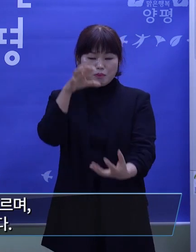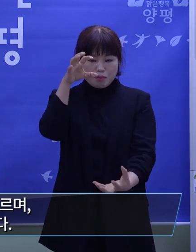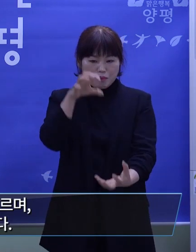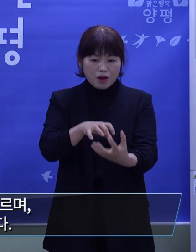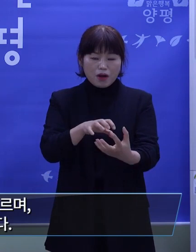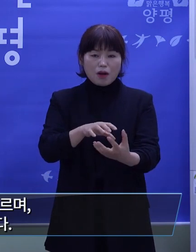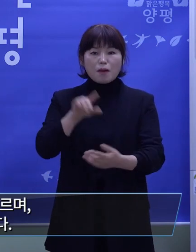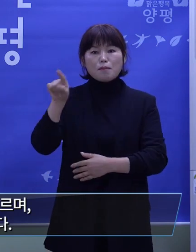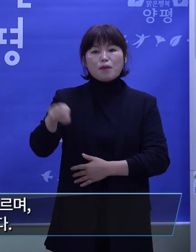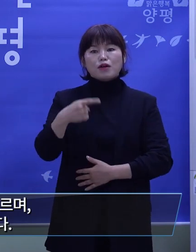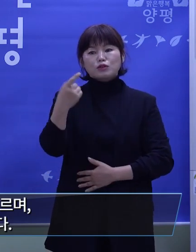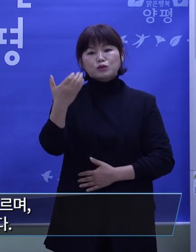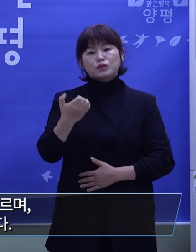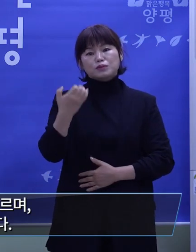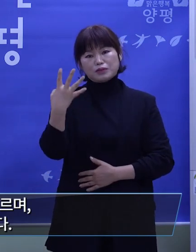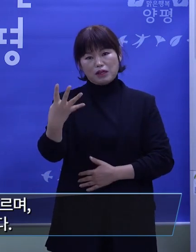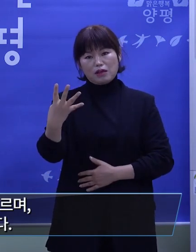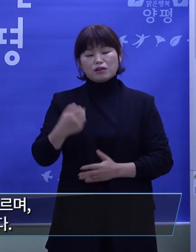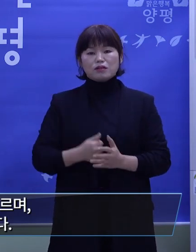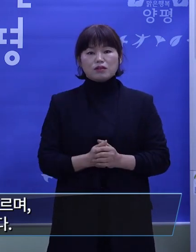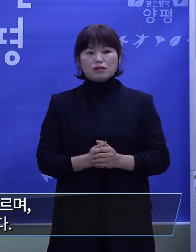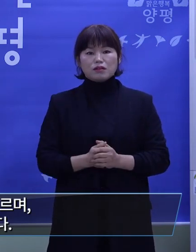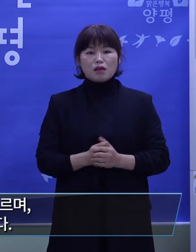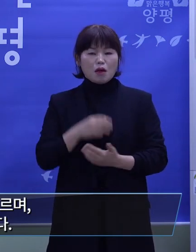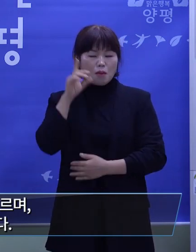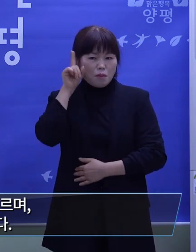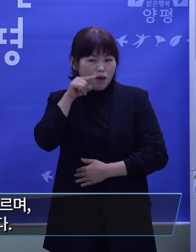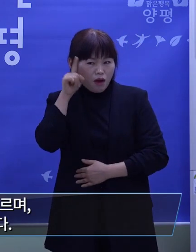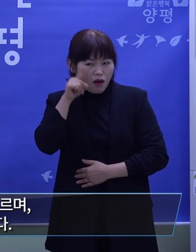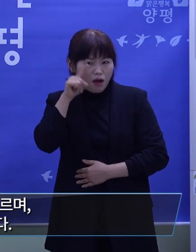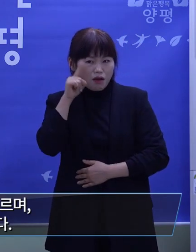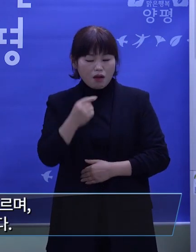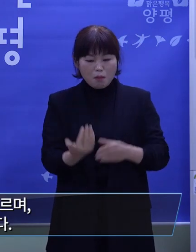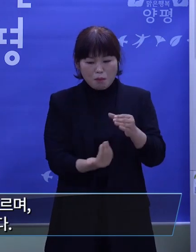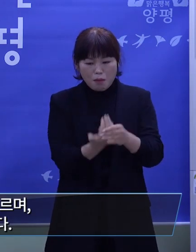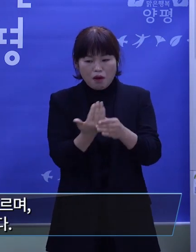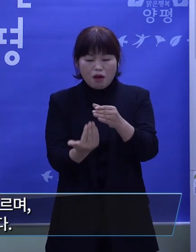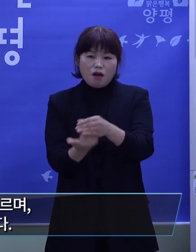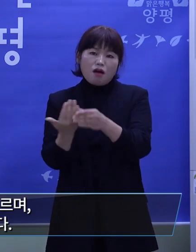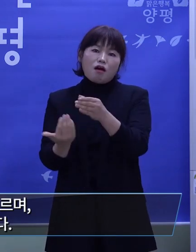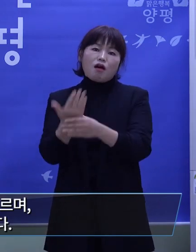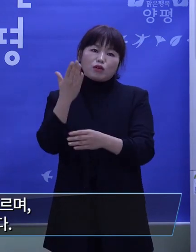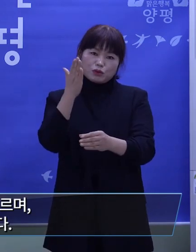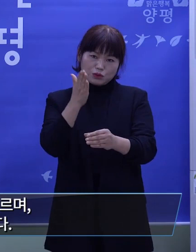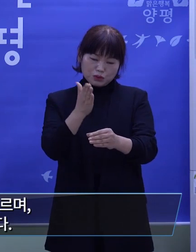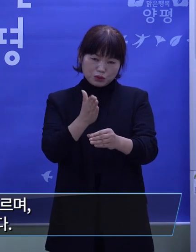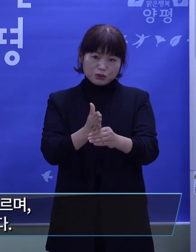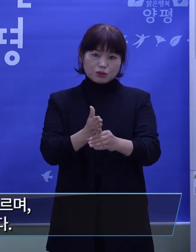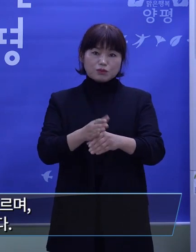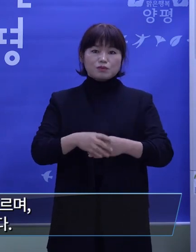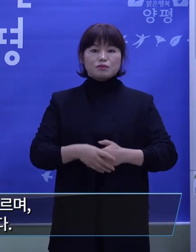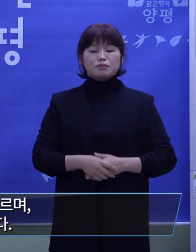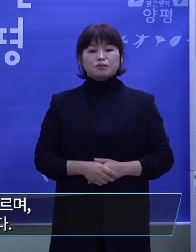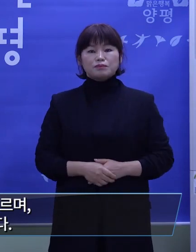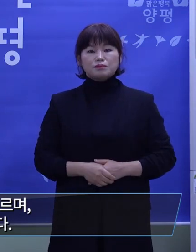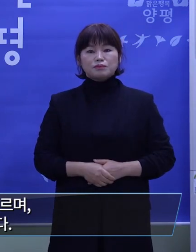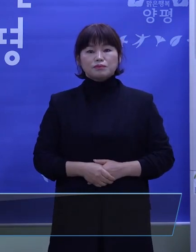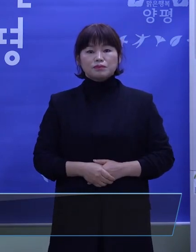194명에 이르며 최근에도 지속적으로 확진자가 발생하고 있는